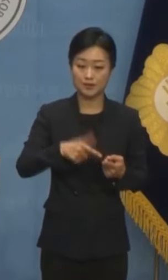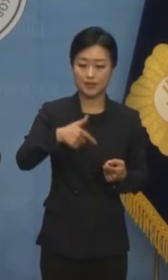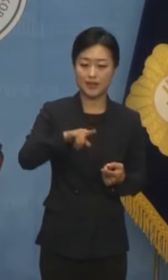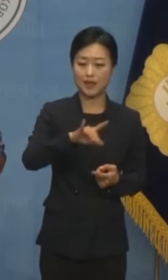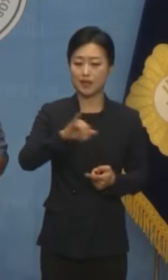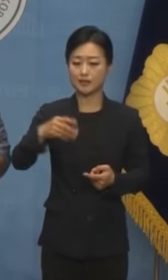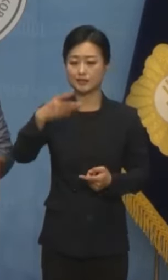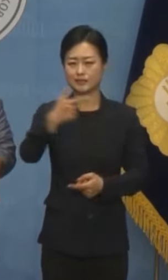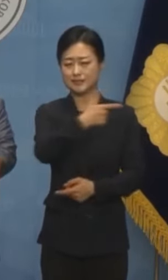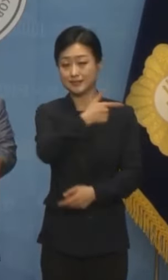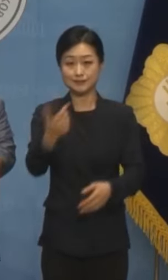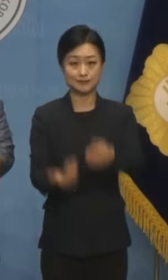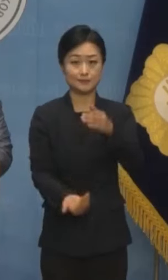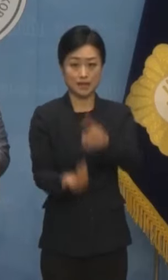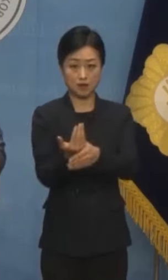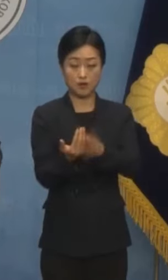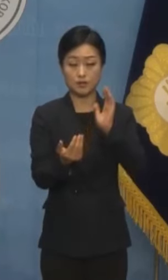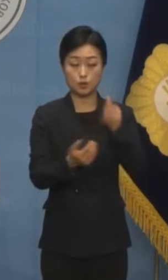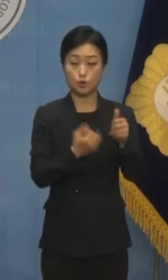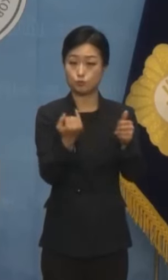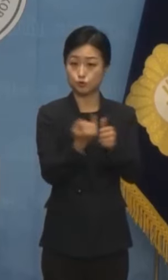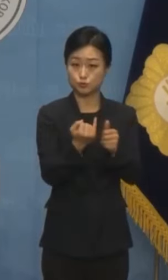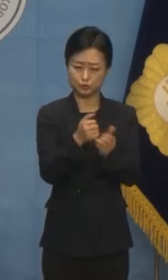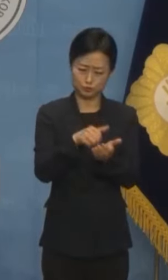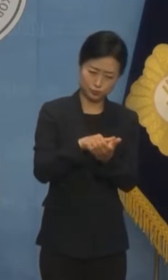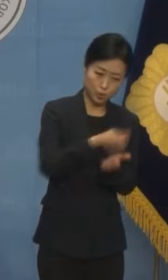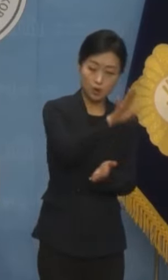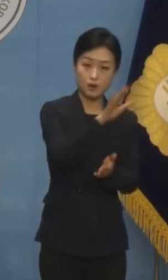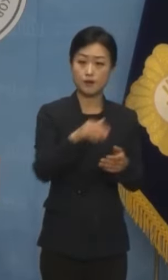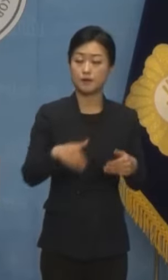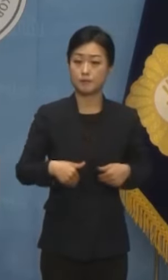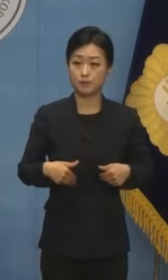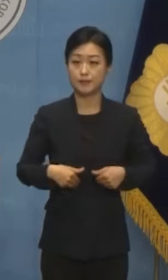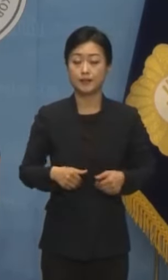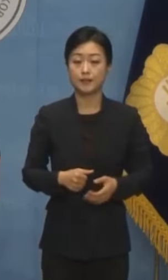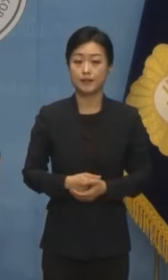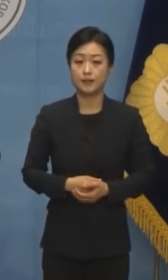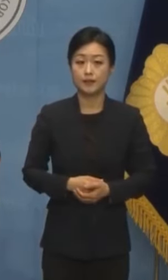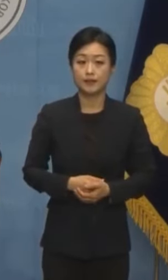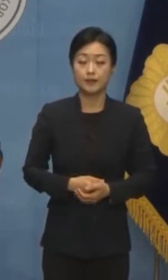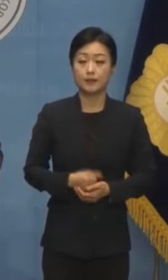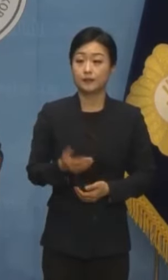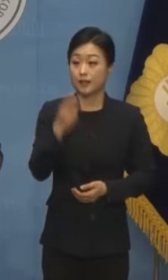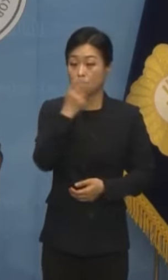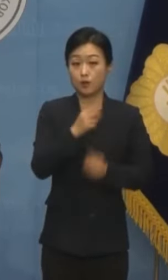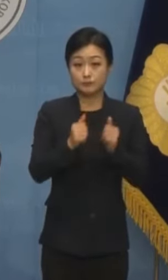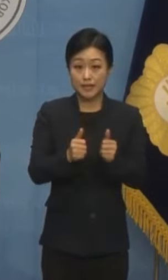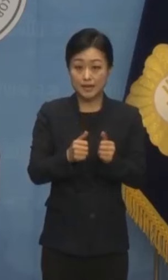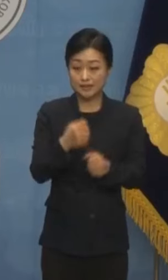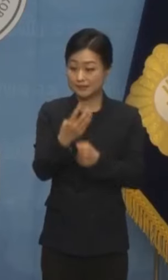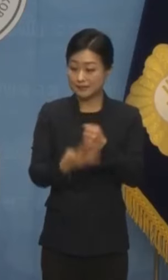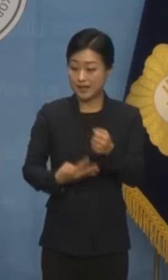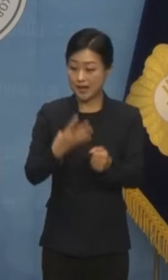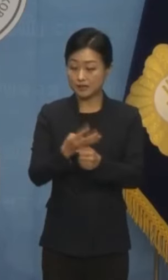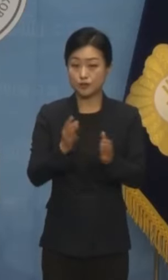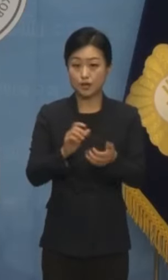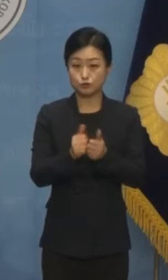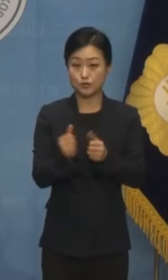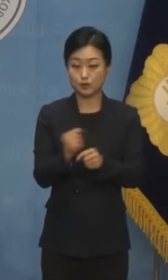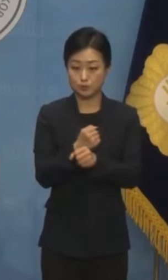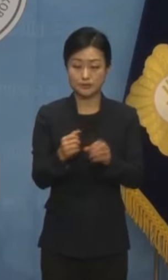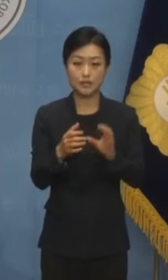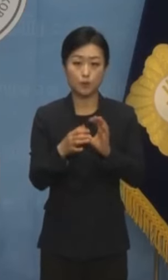게이트고 대통령 부부가 쫓겨나질 정도 심각한 사안이라고 지금 하고 있는데 검찰은 4년째 주가 조작